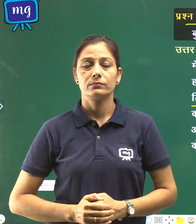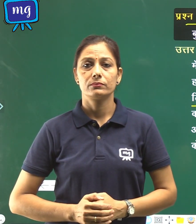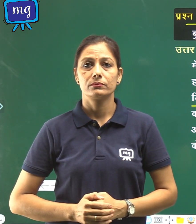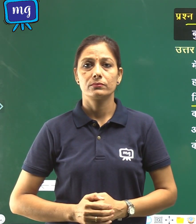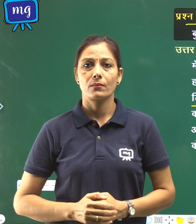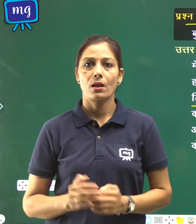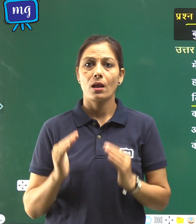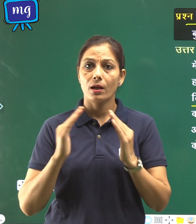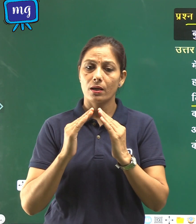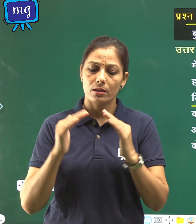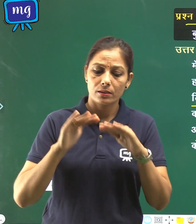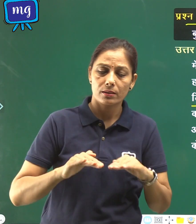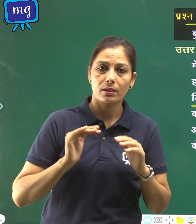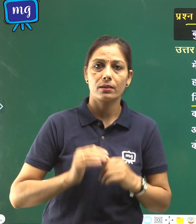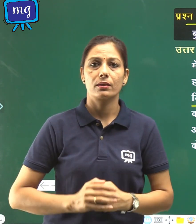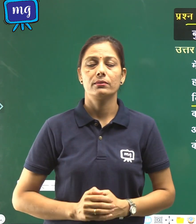आश्रय देता है।